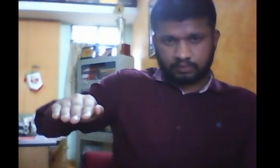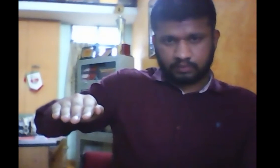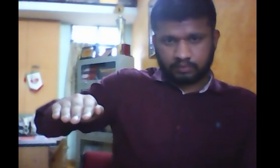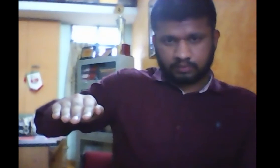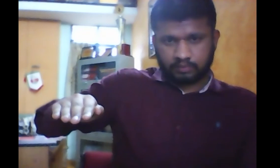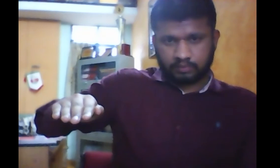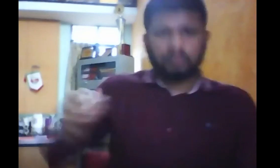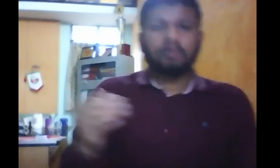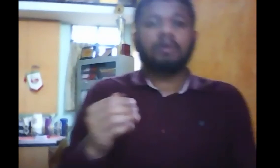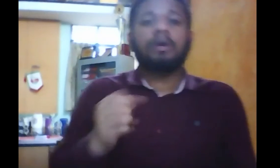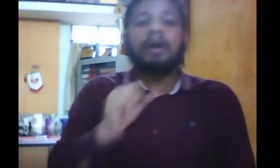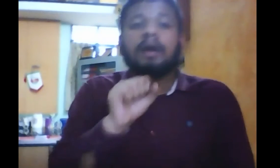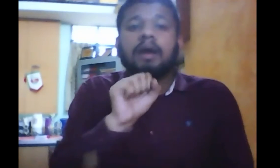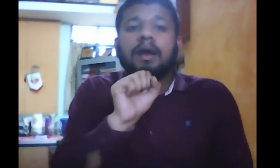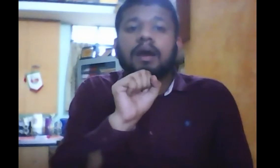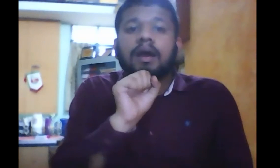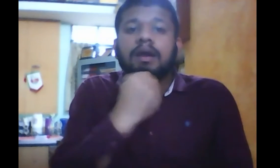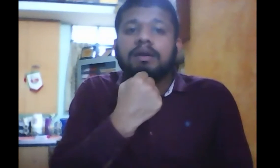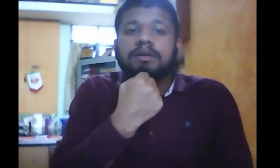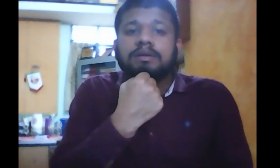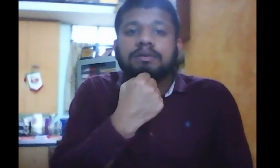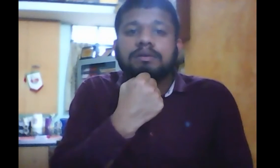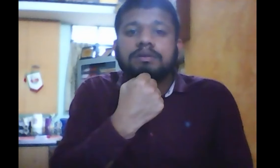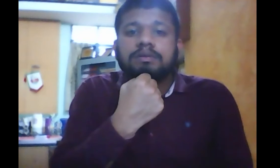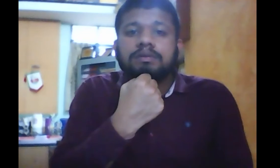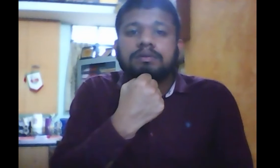old is the child? बच्चा कितने साल का है?